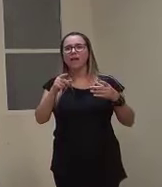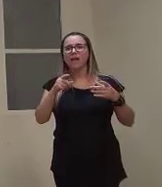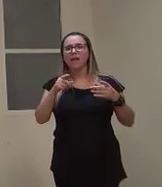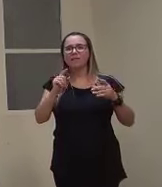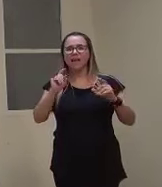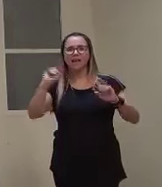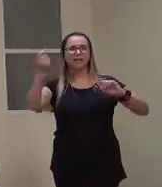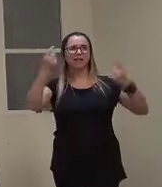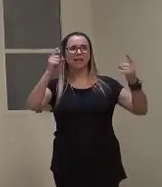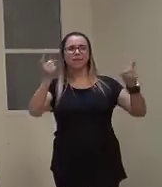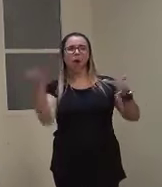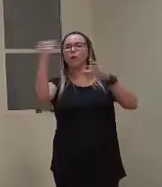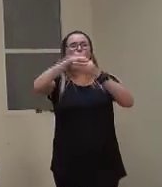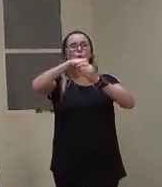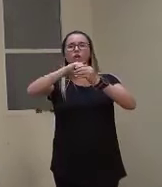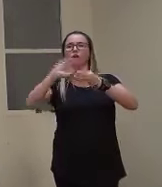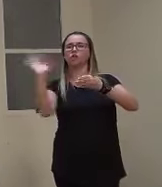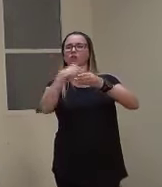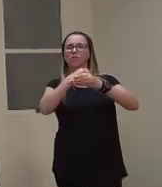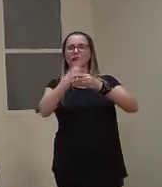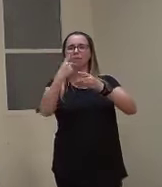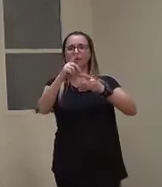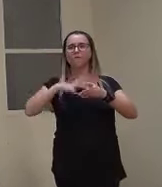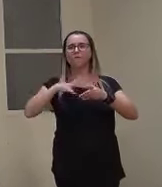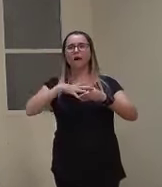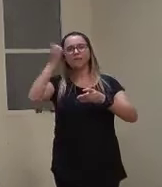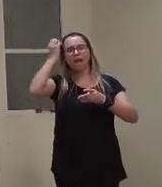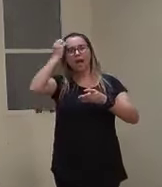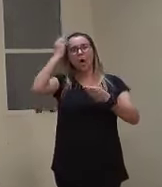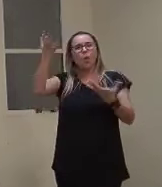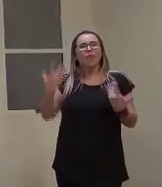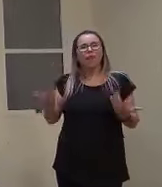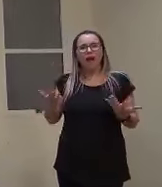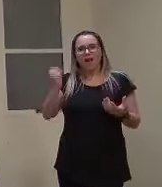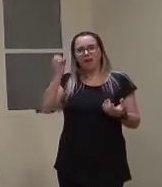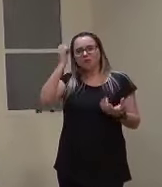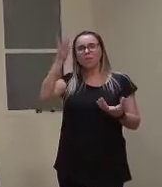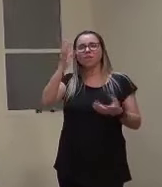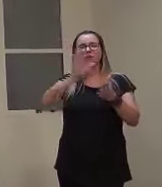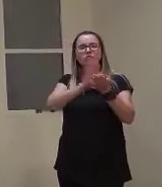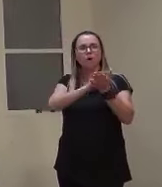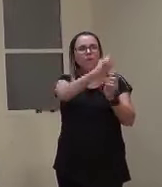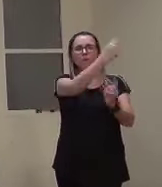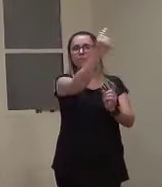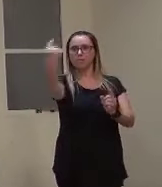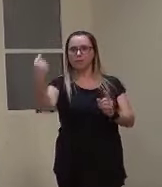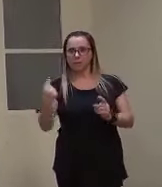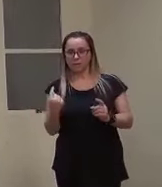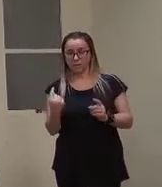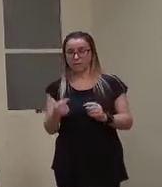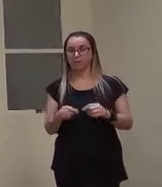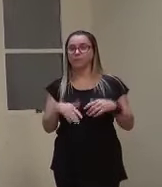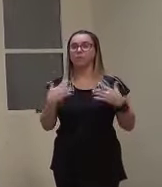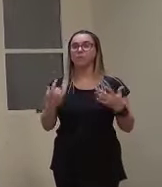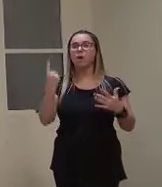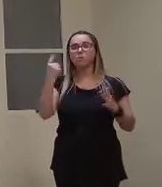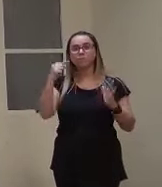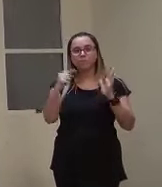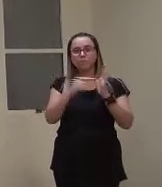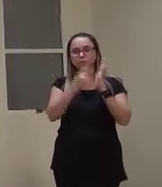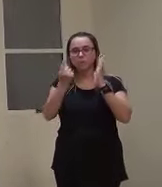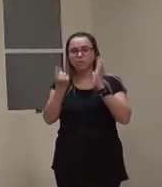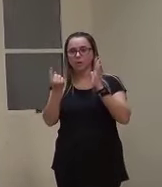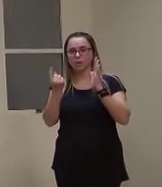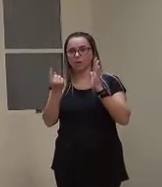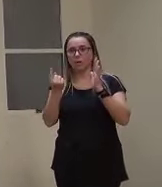singularidades entonces uno de los juntos uno de los modos de ingresarle